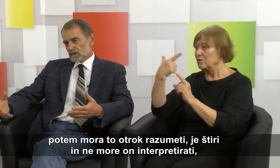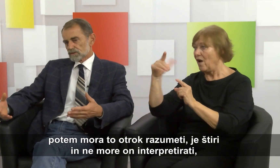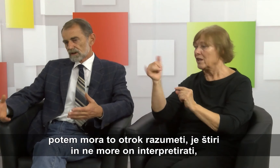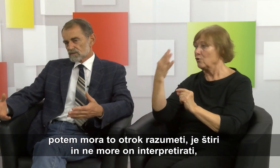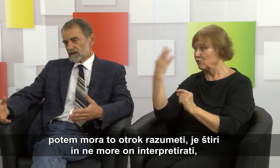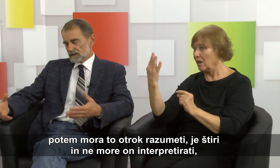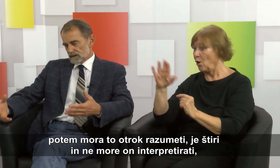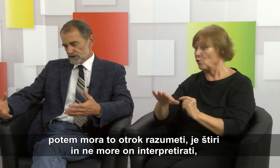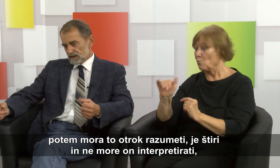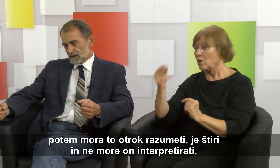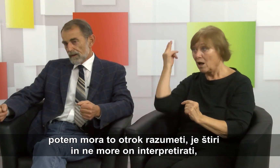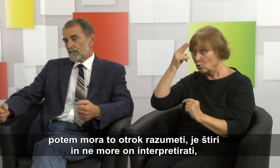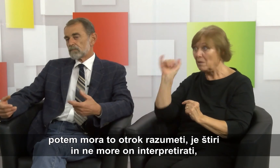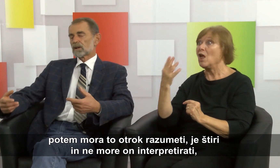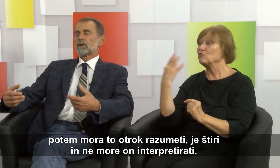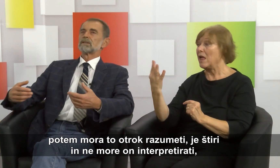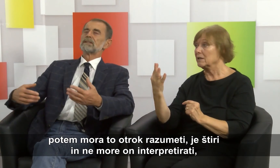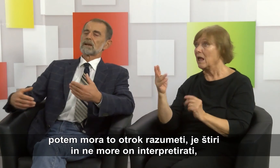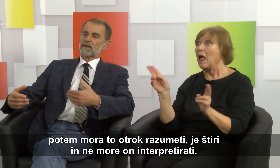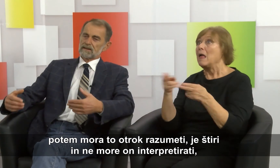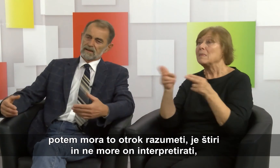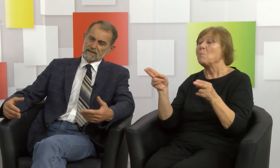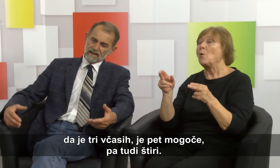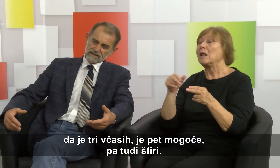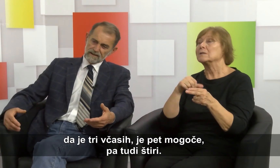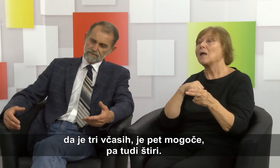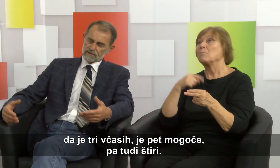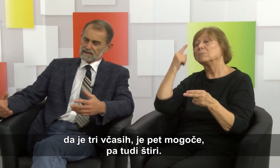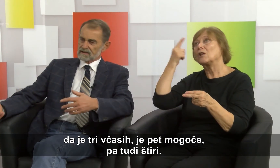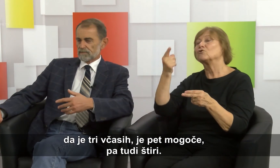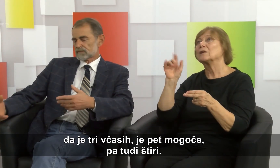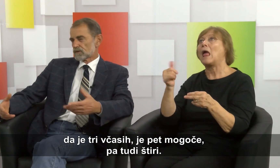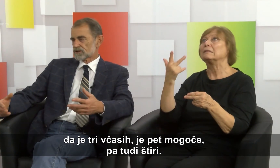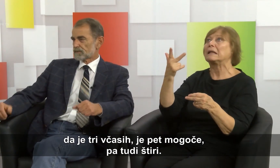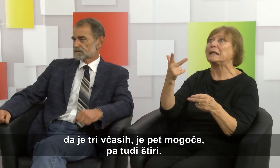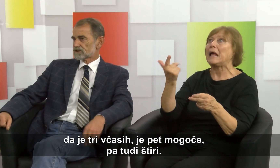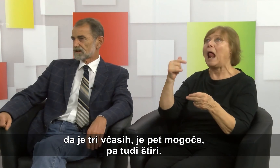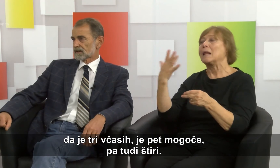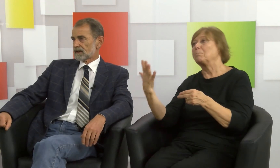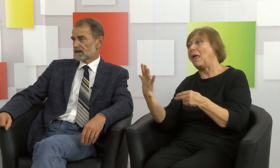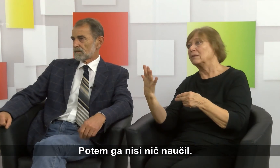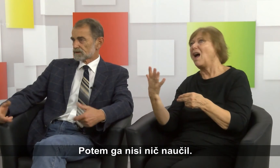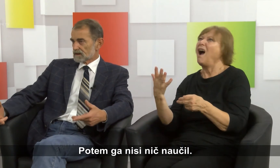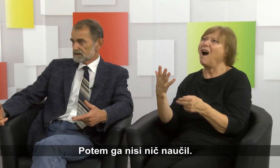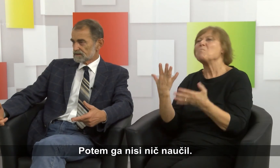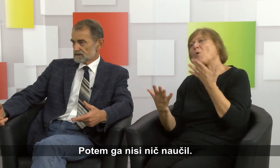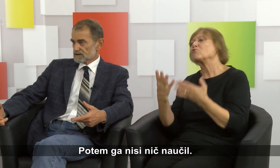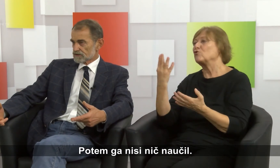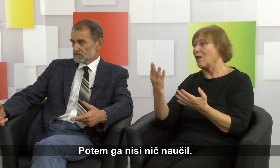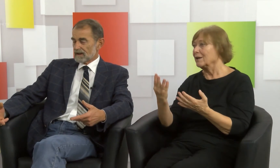to razumeti, je 4. Ne more on interpretirati, da je 3, včasih je 5, mogoče pa tudi 4. Ne. Potem ga nisi nič naučil.